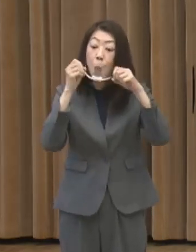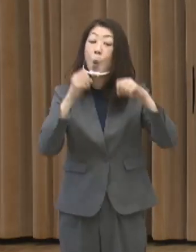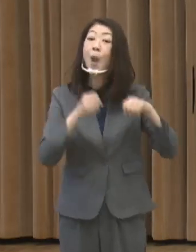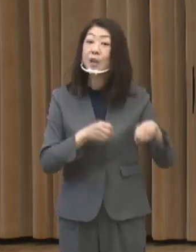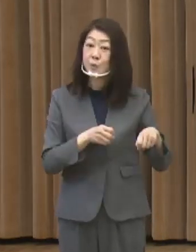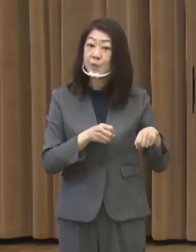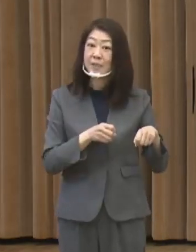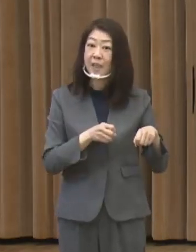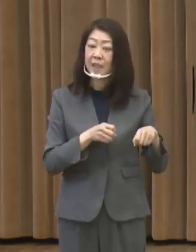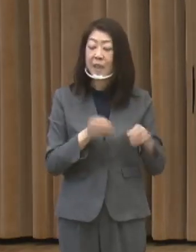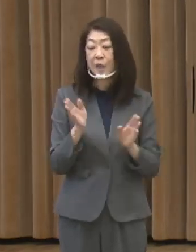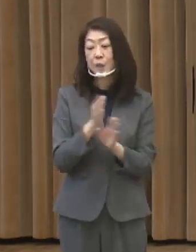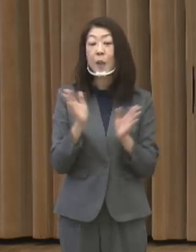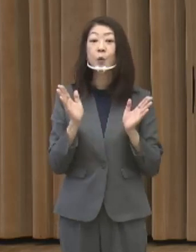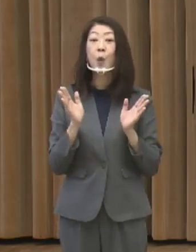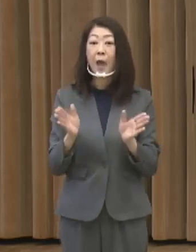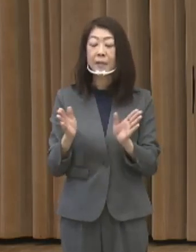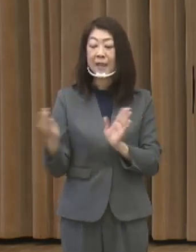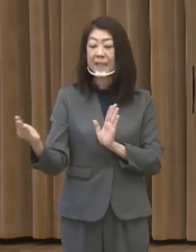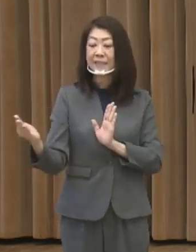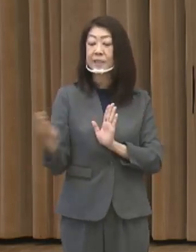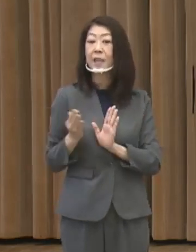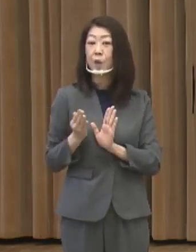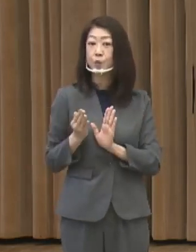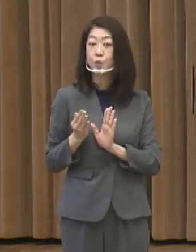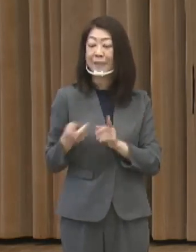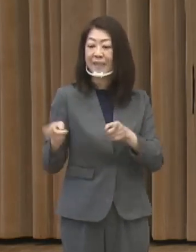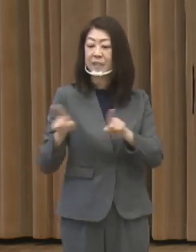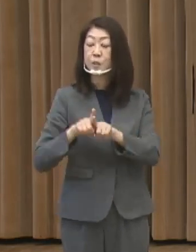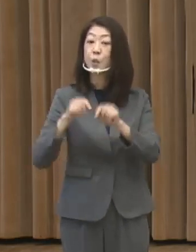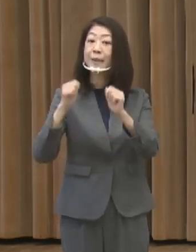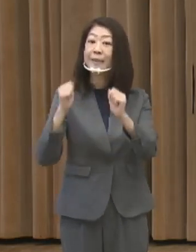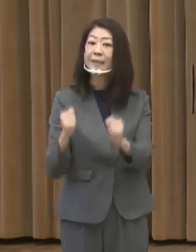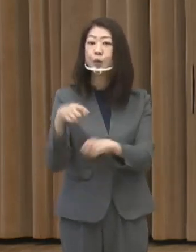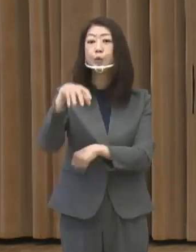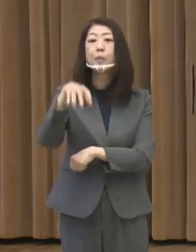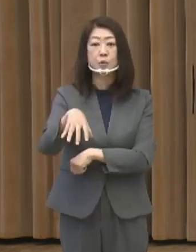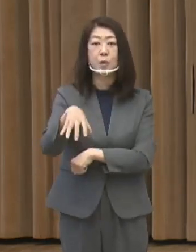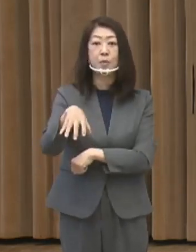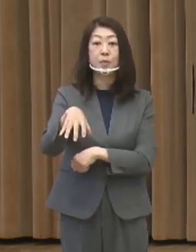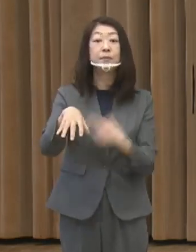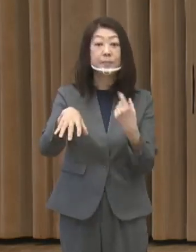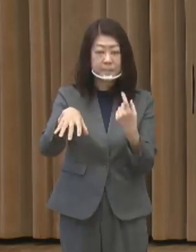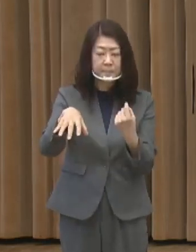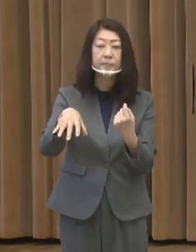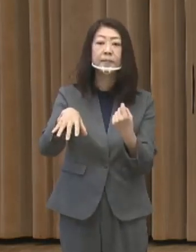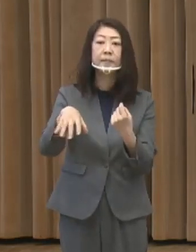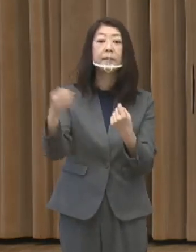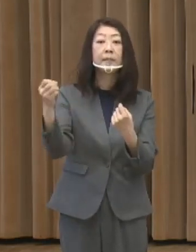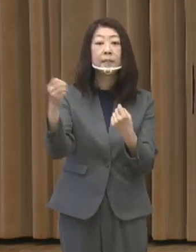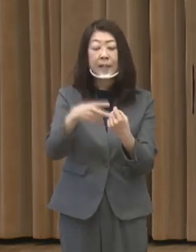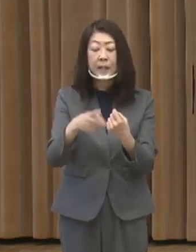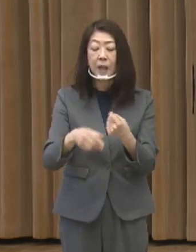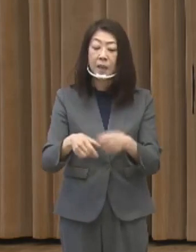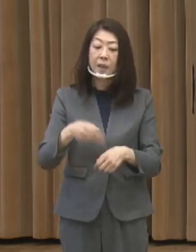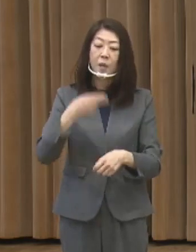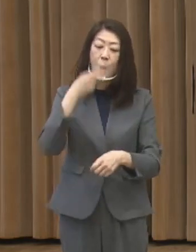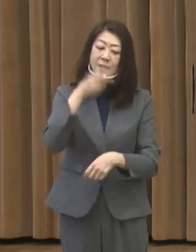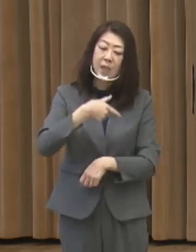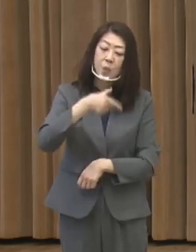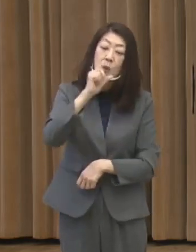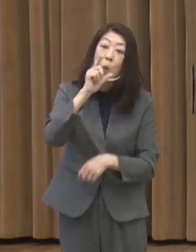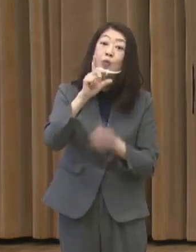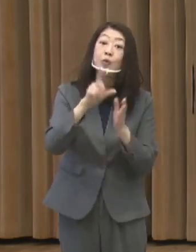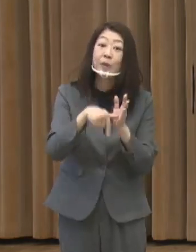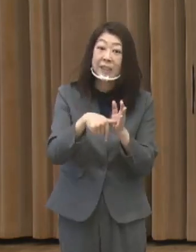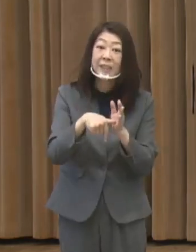間の間近い距離で一緒にいるということ、そして同時にお酒などを飲むと長くなったり